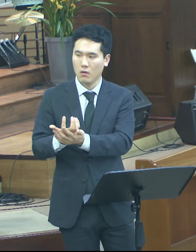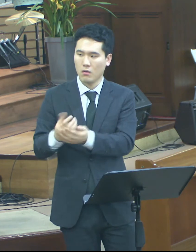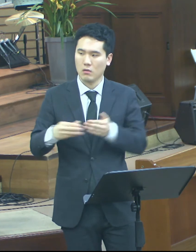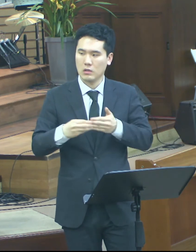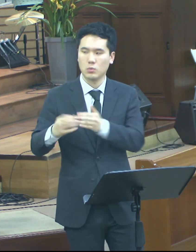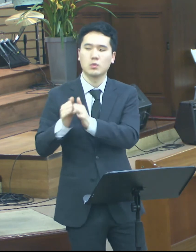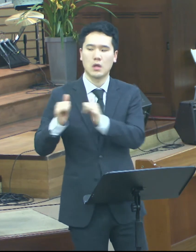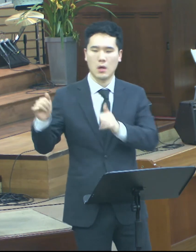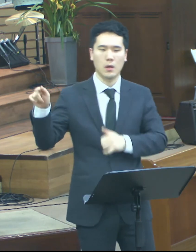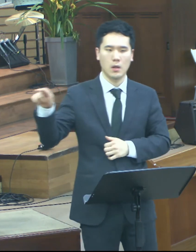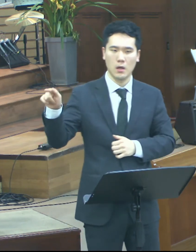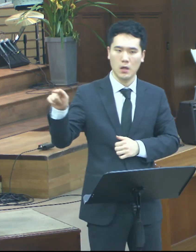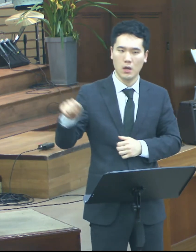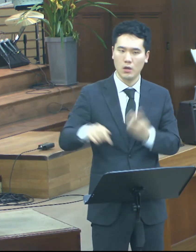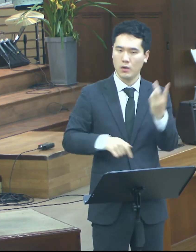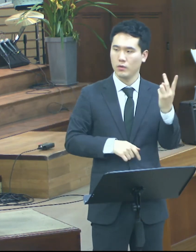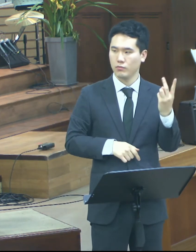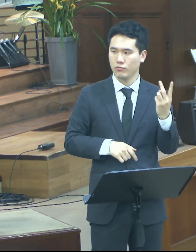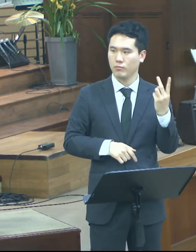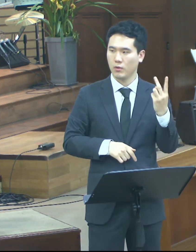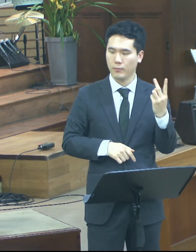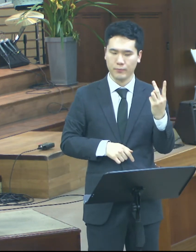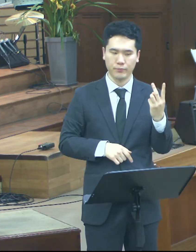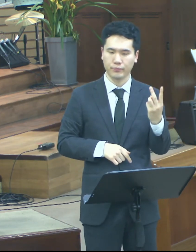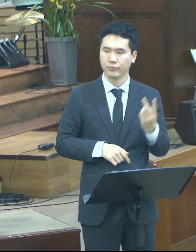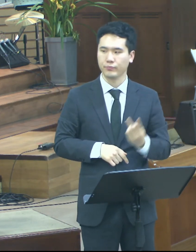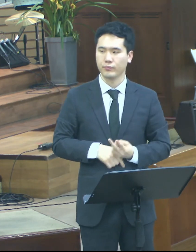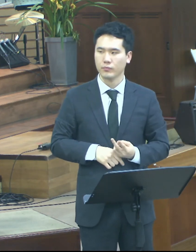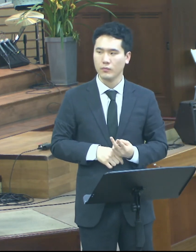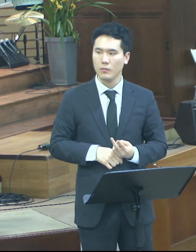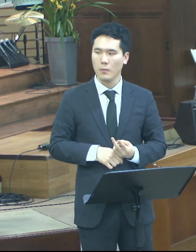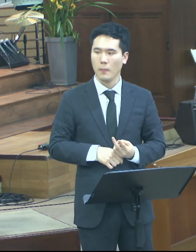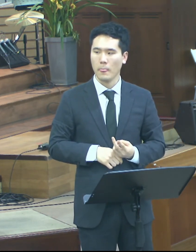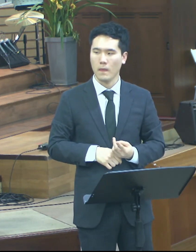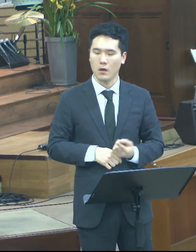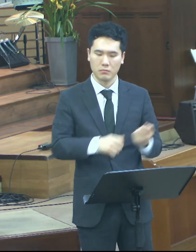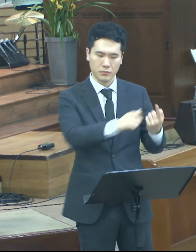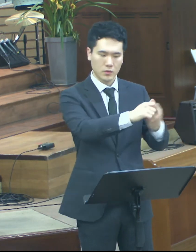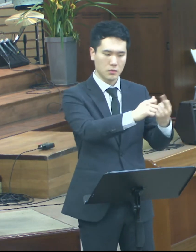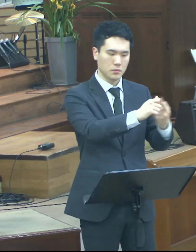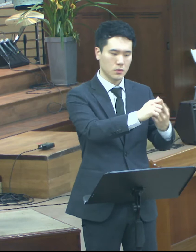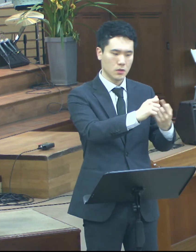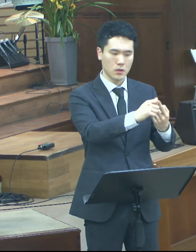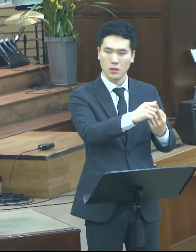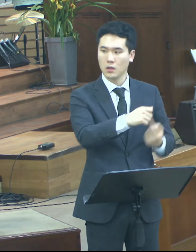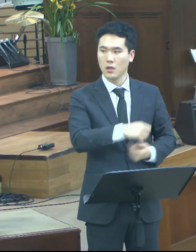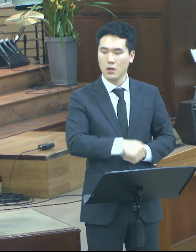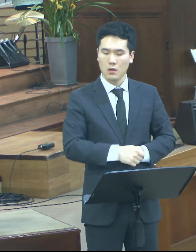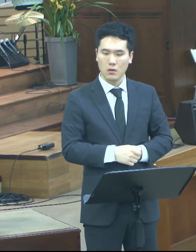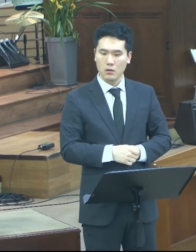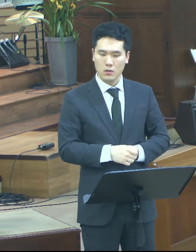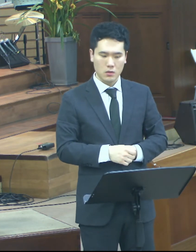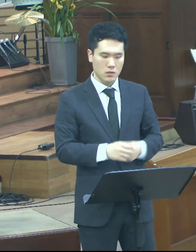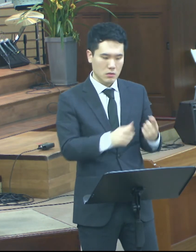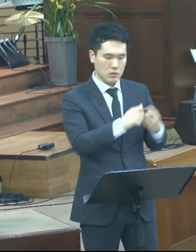근데 양쪽에 극단의 길을 가요. 면죄부 판매를 많이 한 존 태칠은 마틴 루터는 사형시켜야 된다 이렇게 주장했어요.